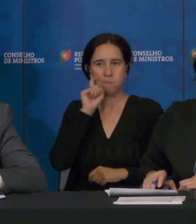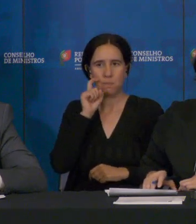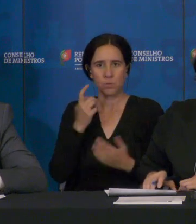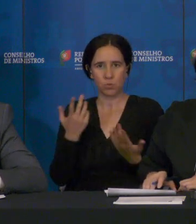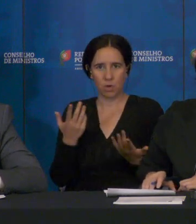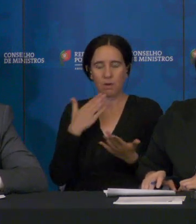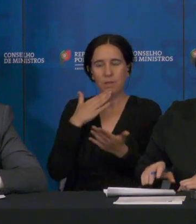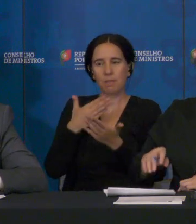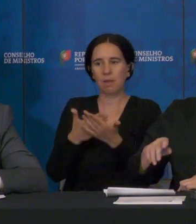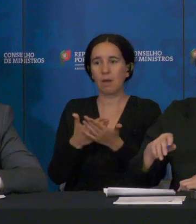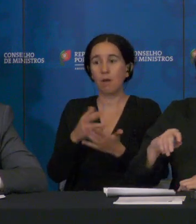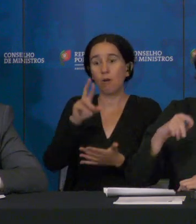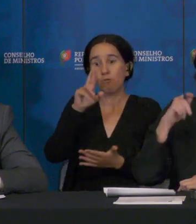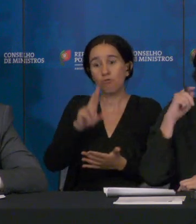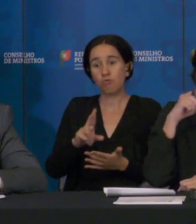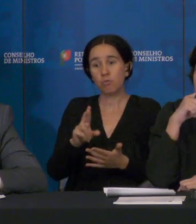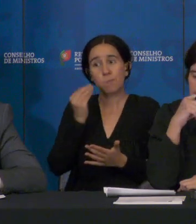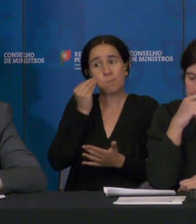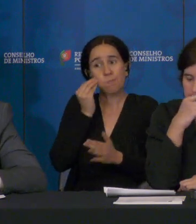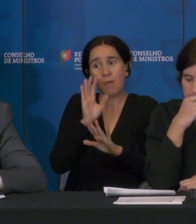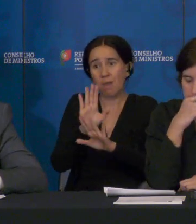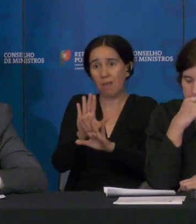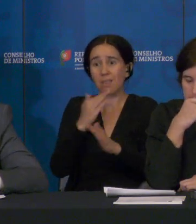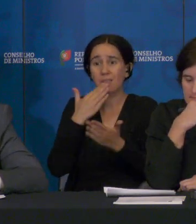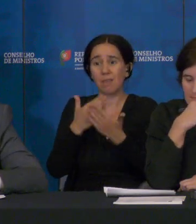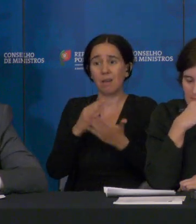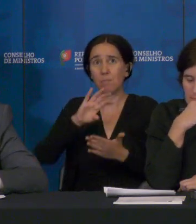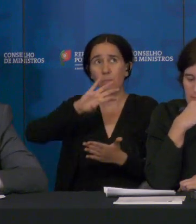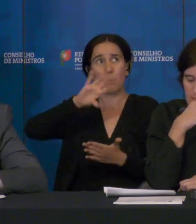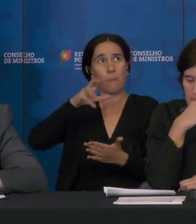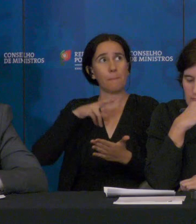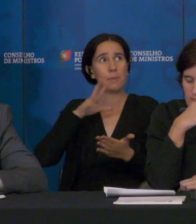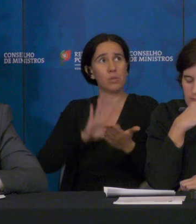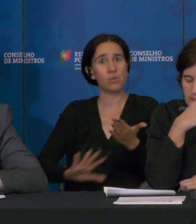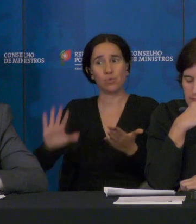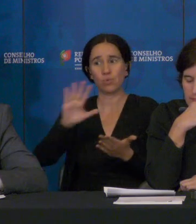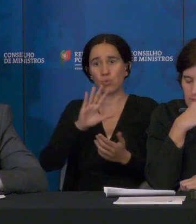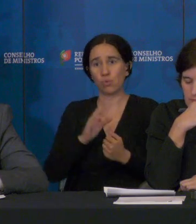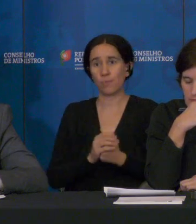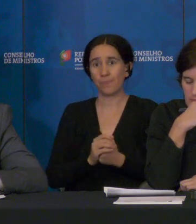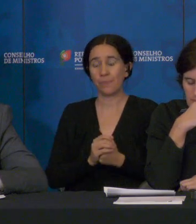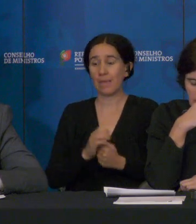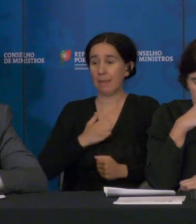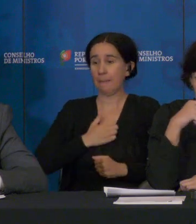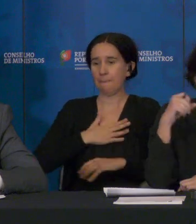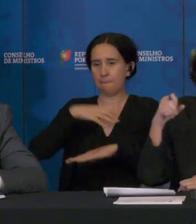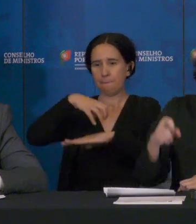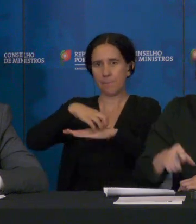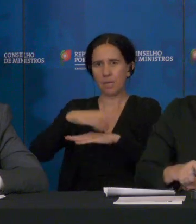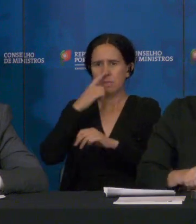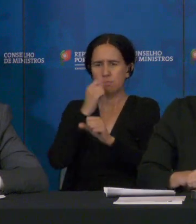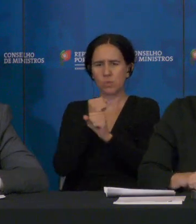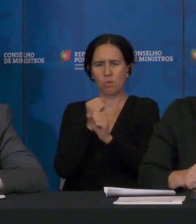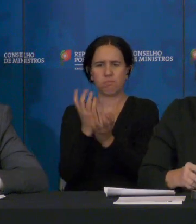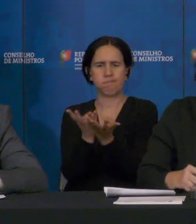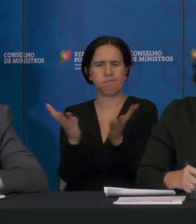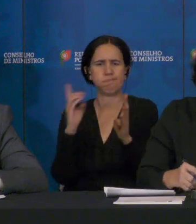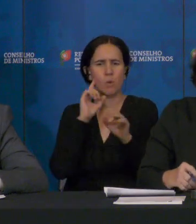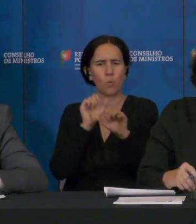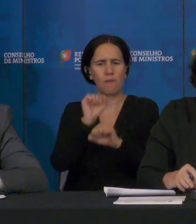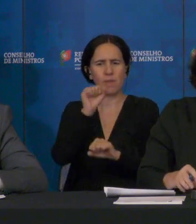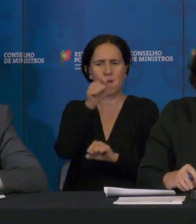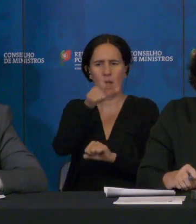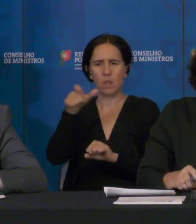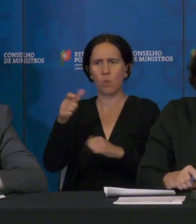a preservação do valor que representa para o país no seu todo. É uma empresa com emprego altamente qualificado, uma empresa